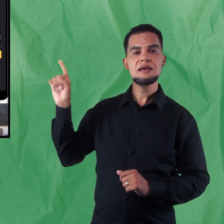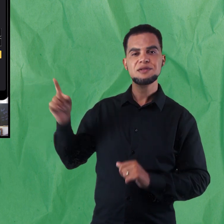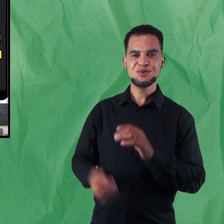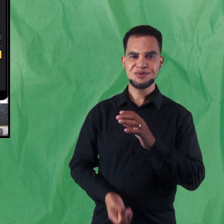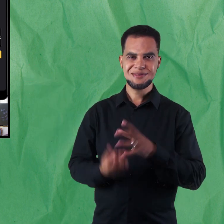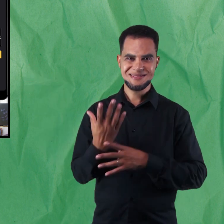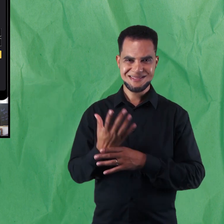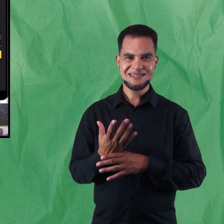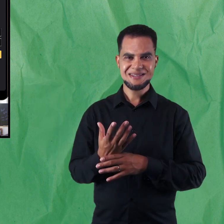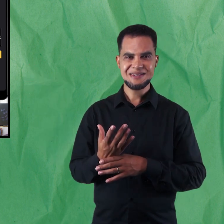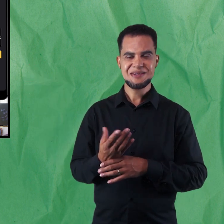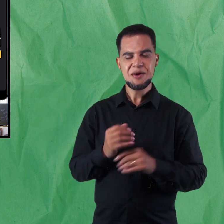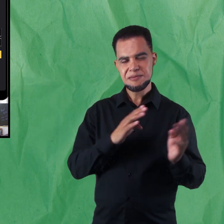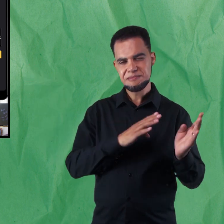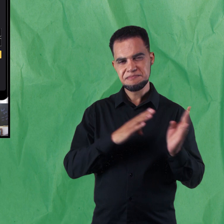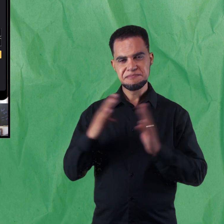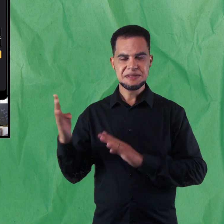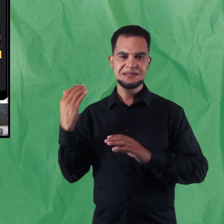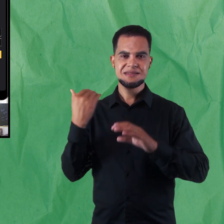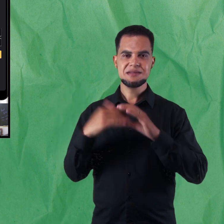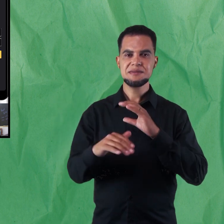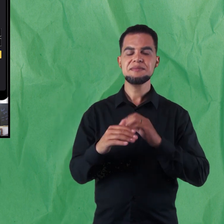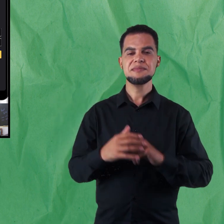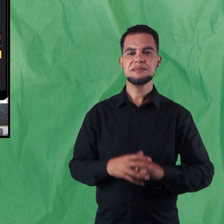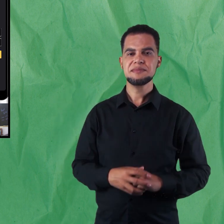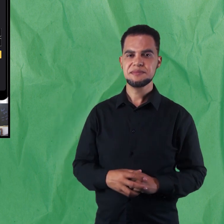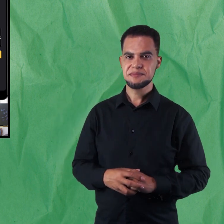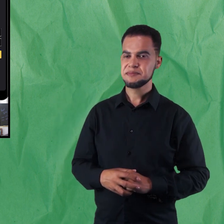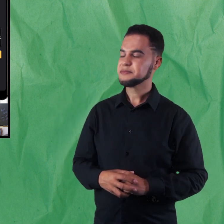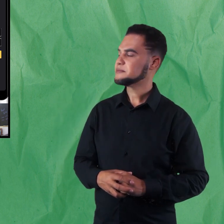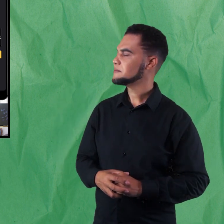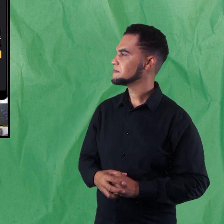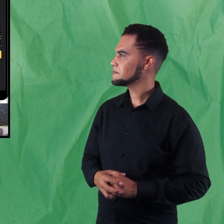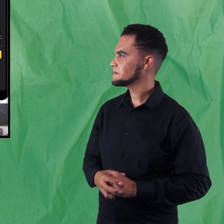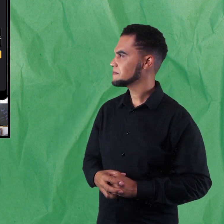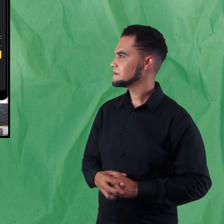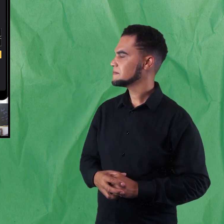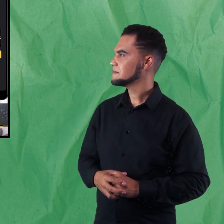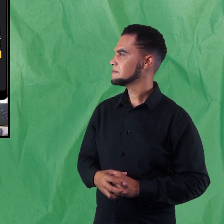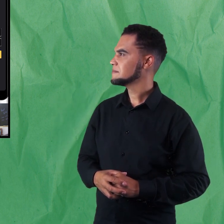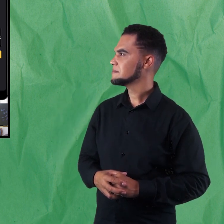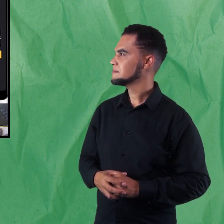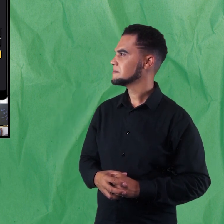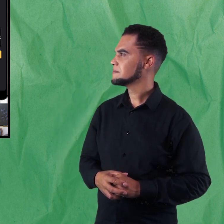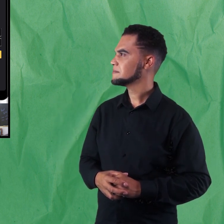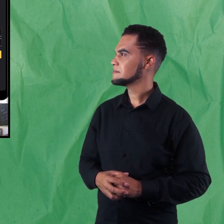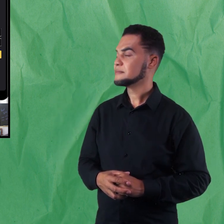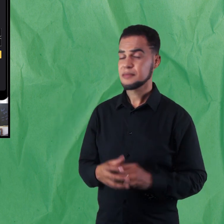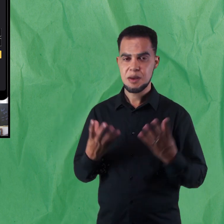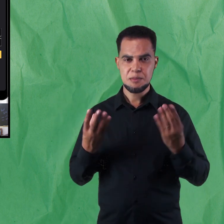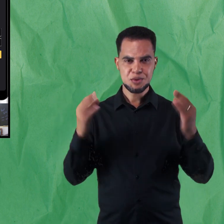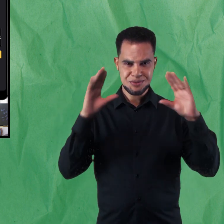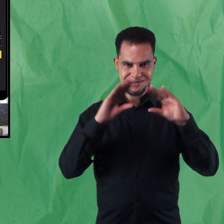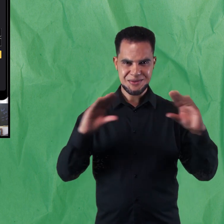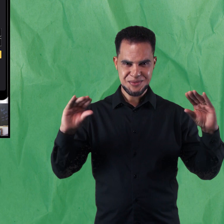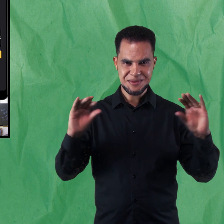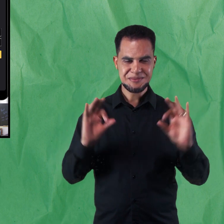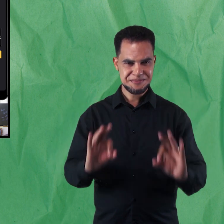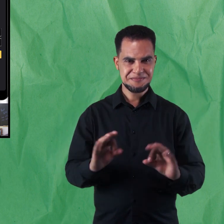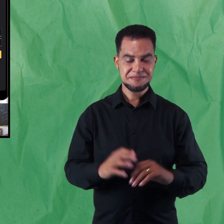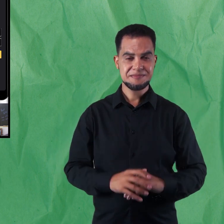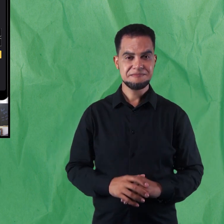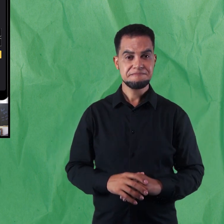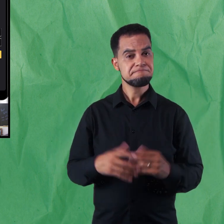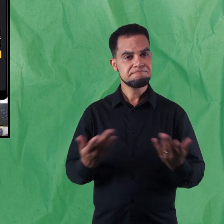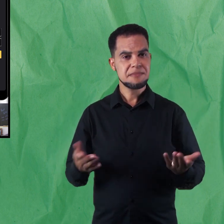lá, passando e-mail e password. Muito tranquilo, né? E